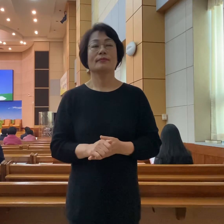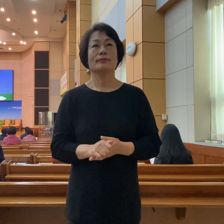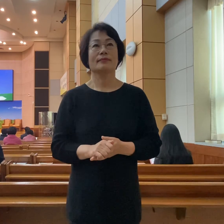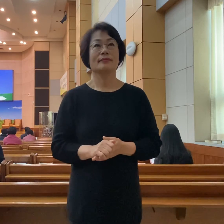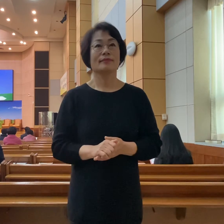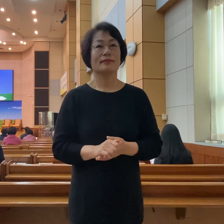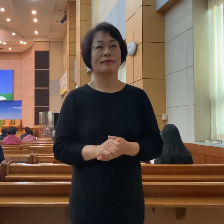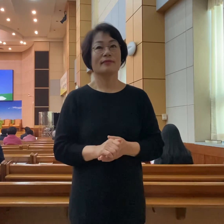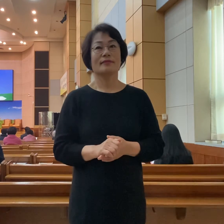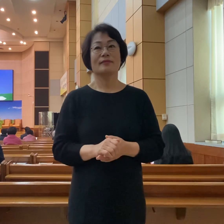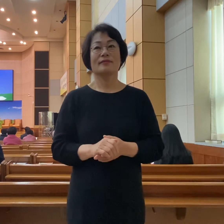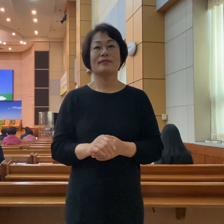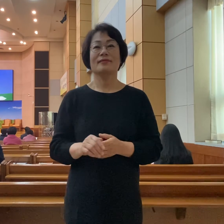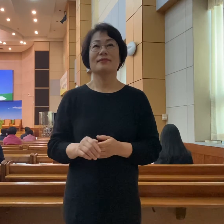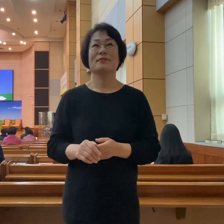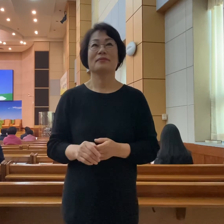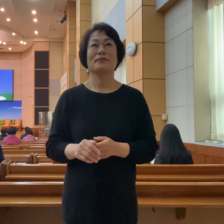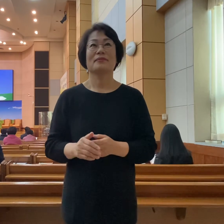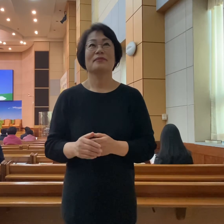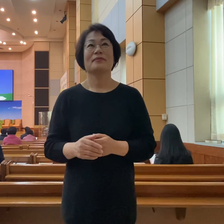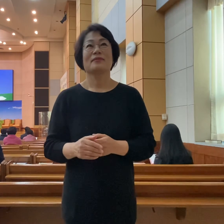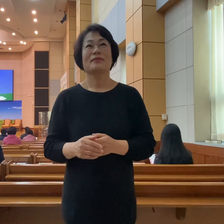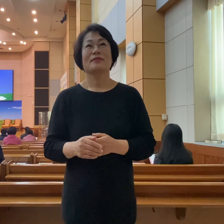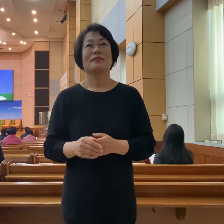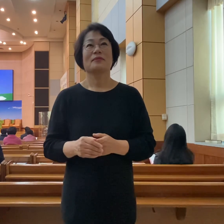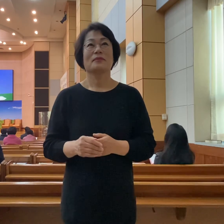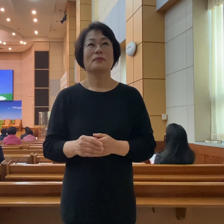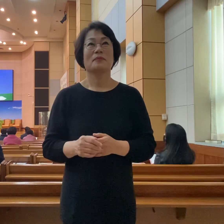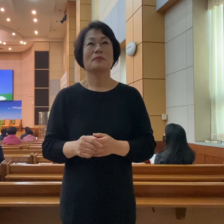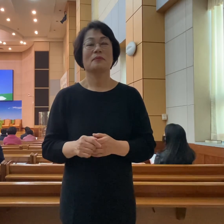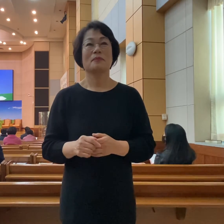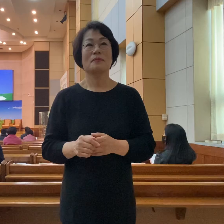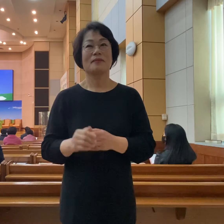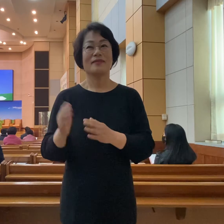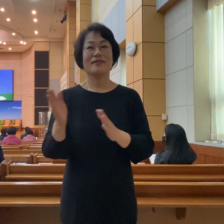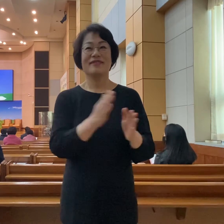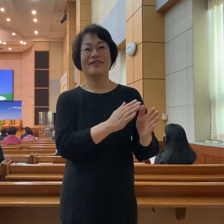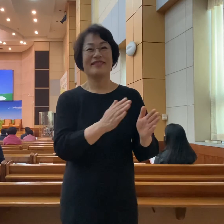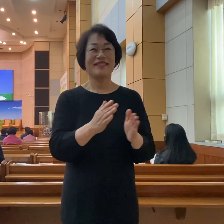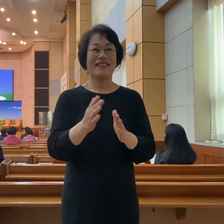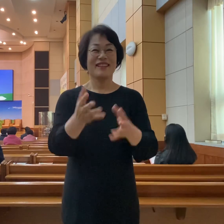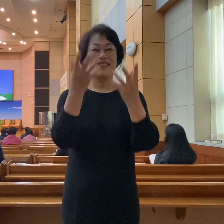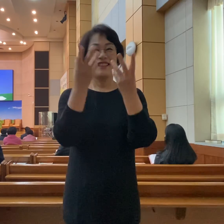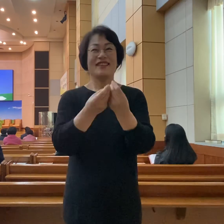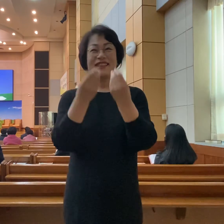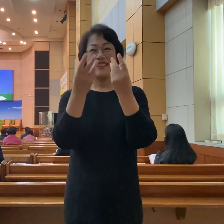얼마나 바둑을 좋아하는 이 목회자가 있었는가 하면